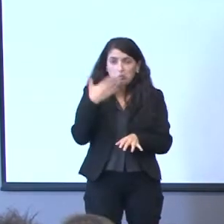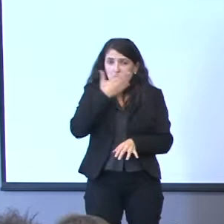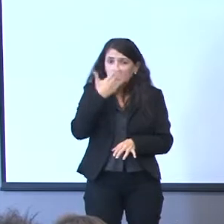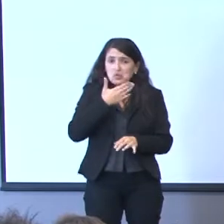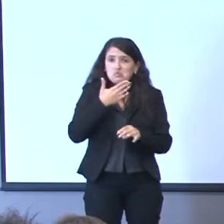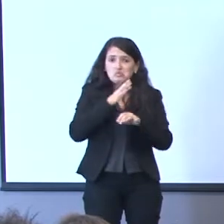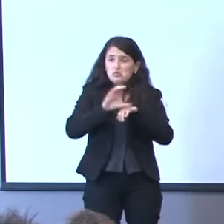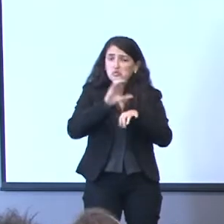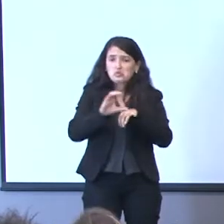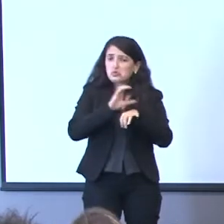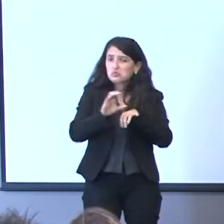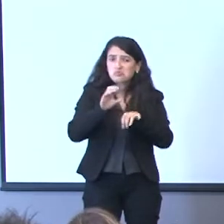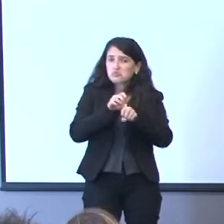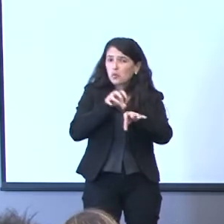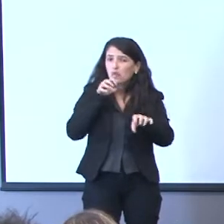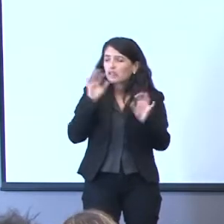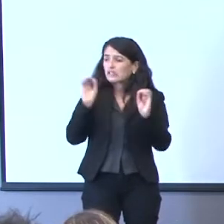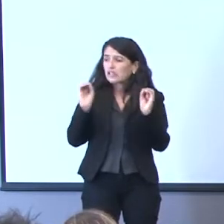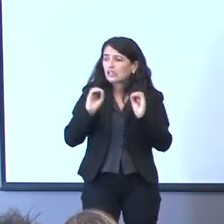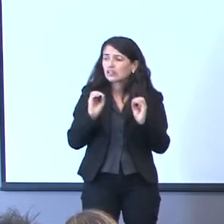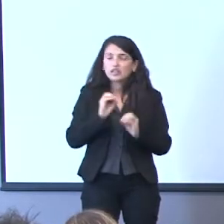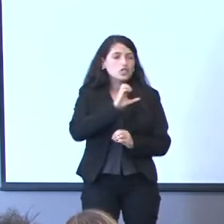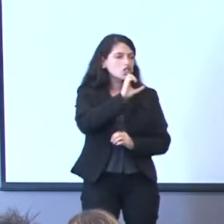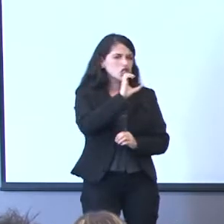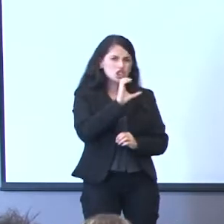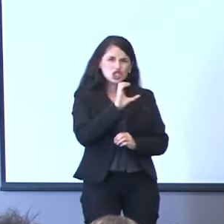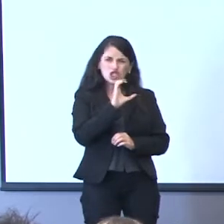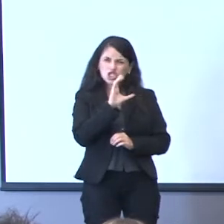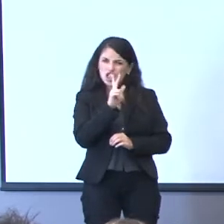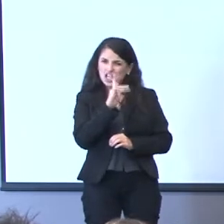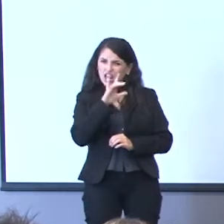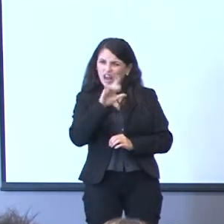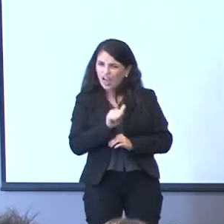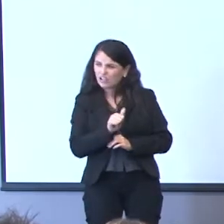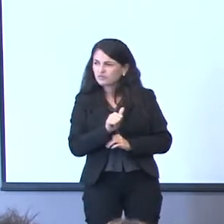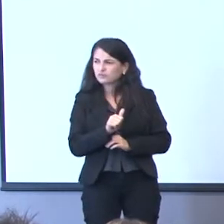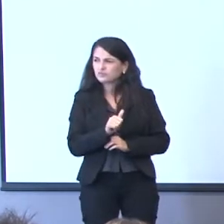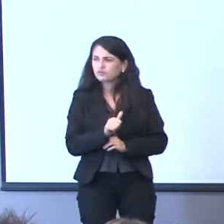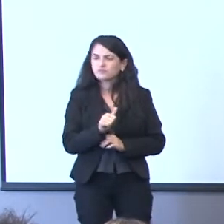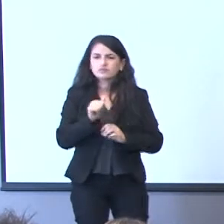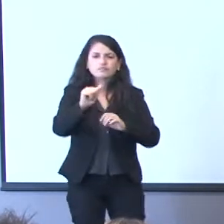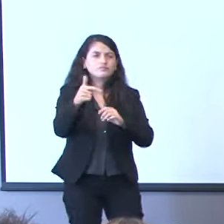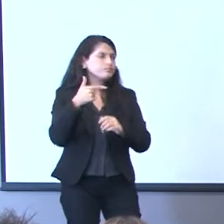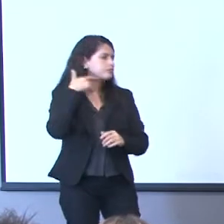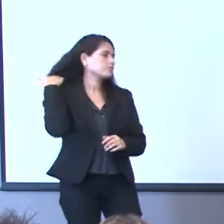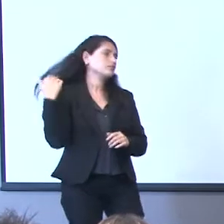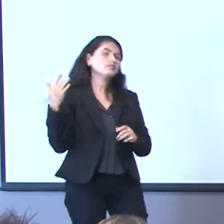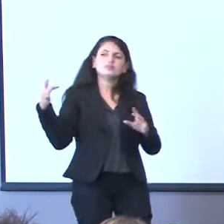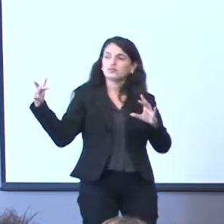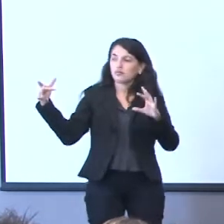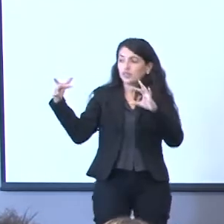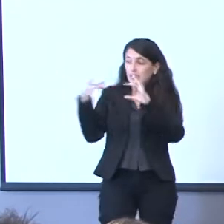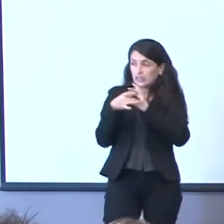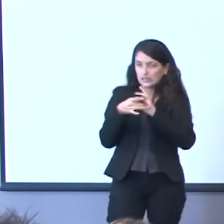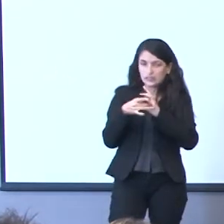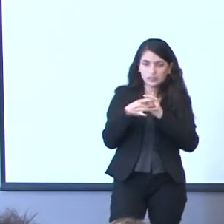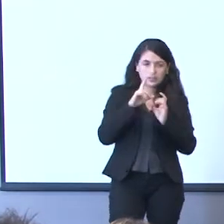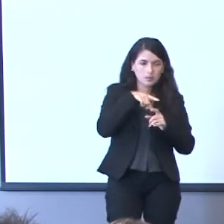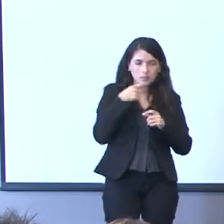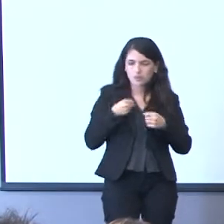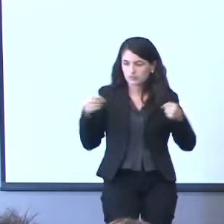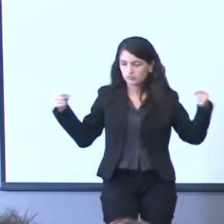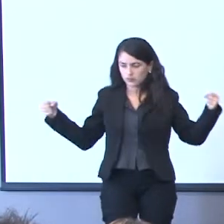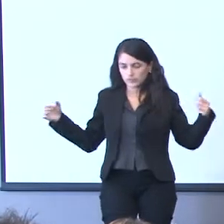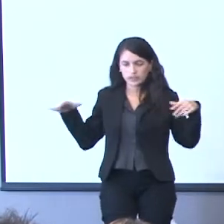Desculpa. Sheila. Sheila. Sheila. Sheila. Sheila, eu faço um link com essa fala da Sheila para passar para